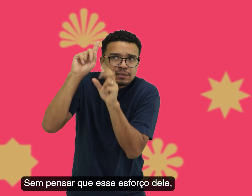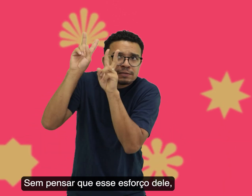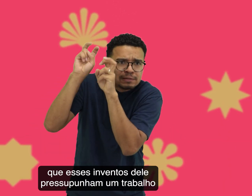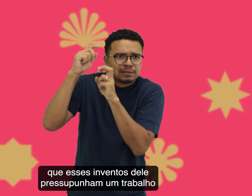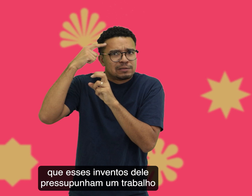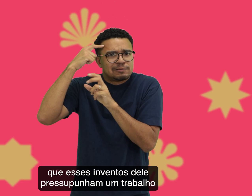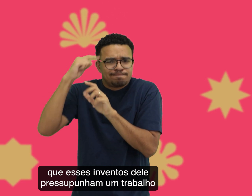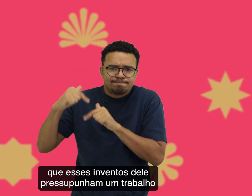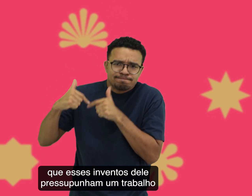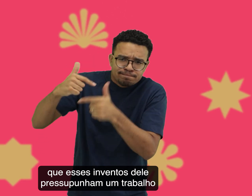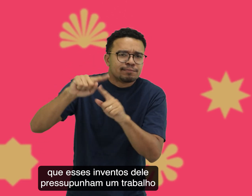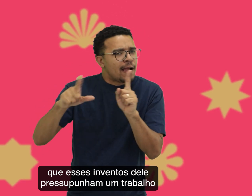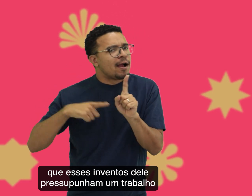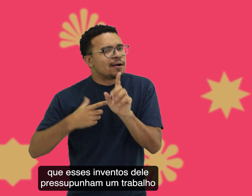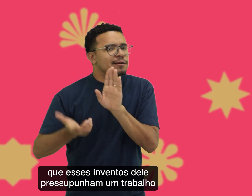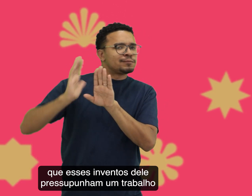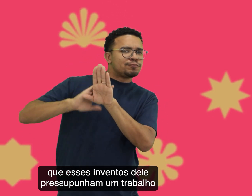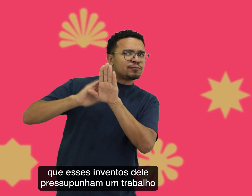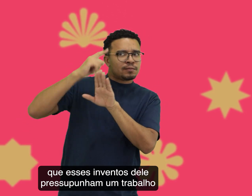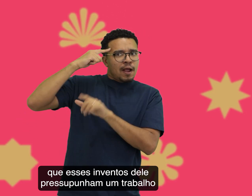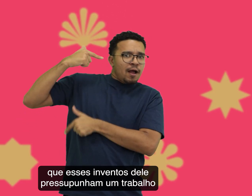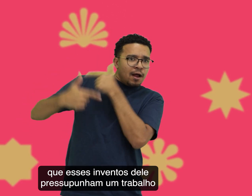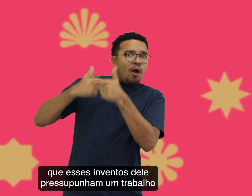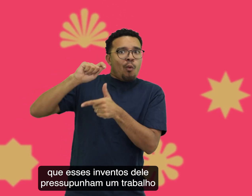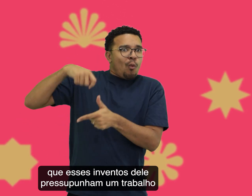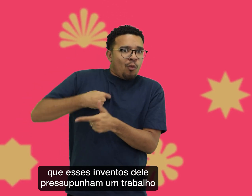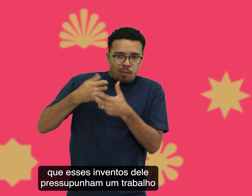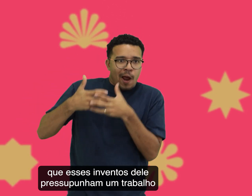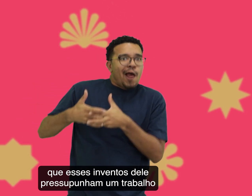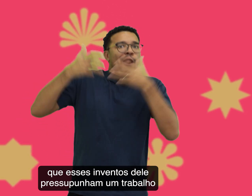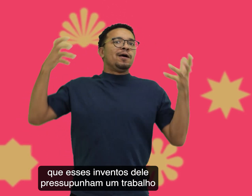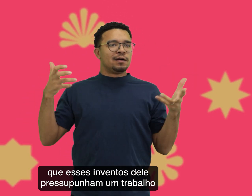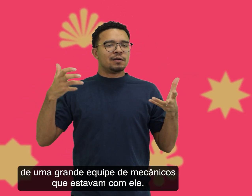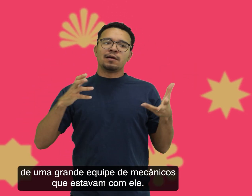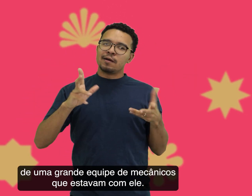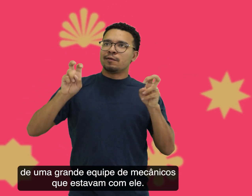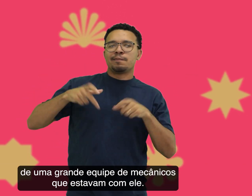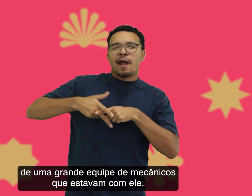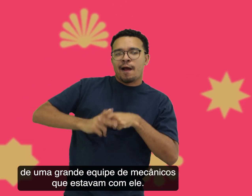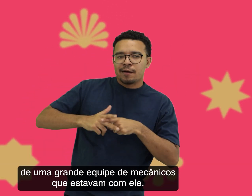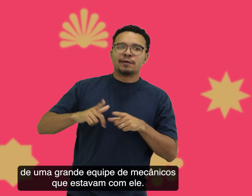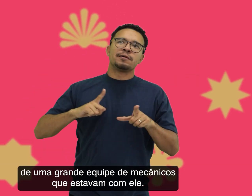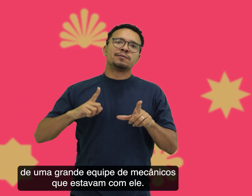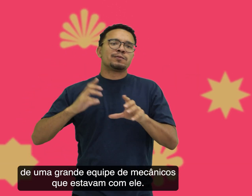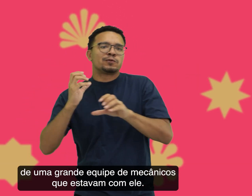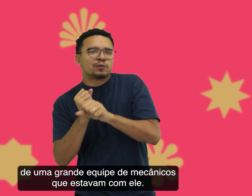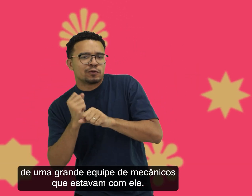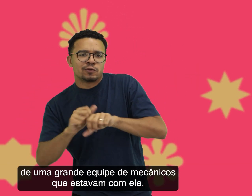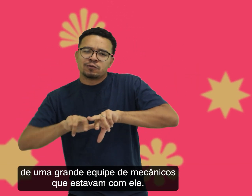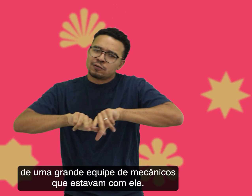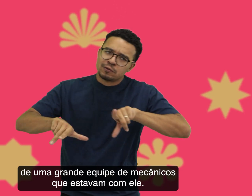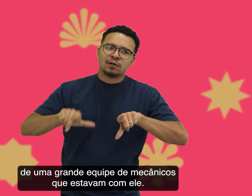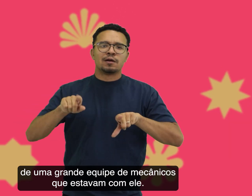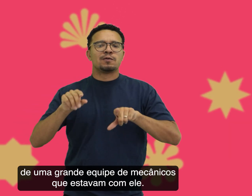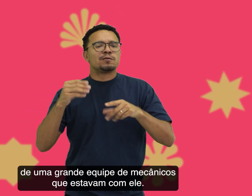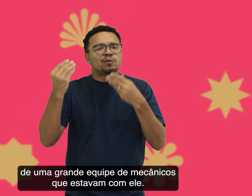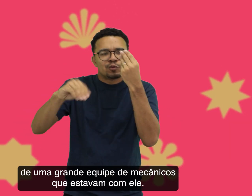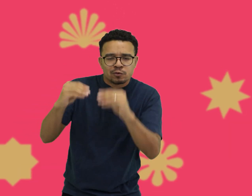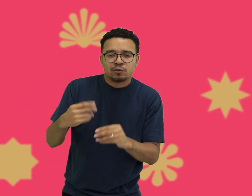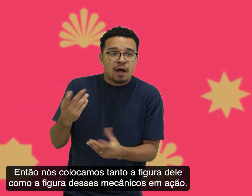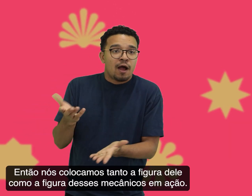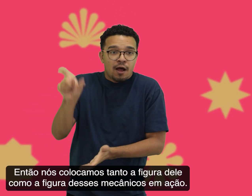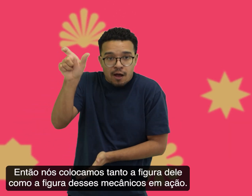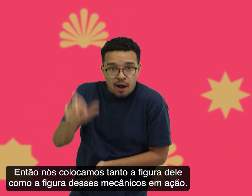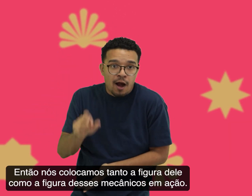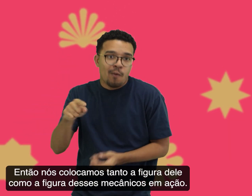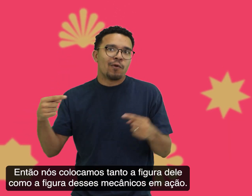esse esforço dele, que esses inventos dele pressupunham um trabalho de uma grande equipe de mecânicos que